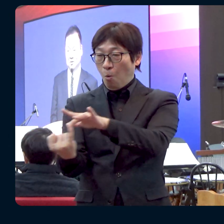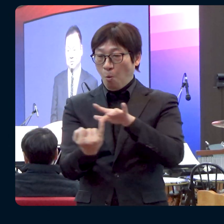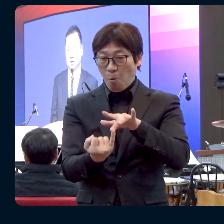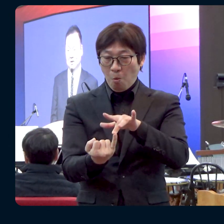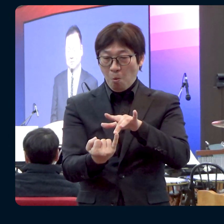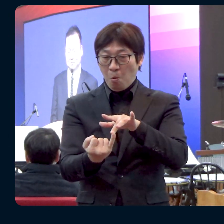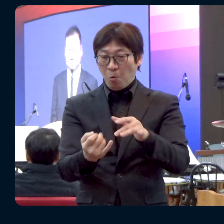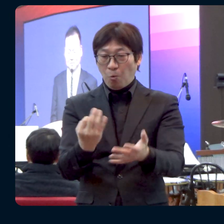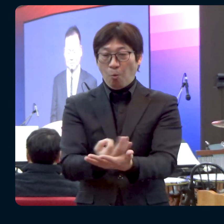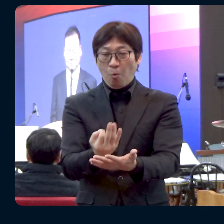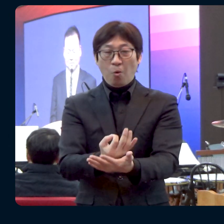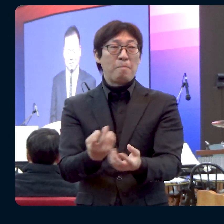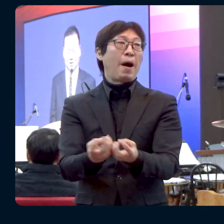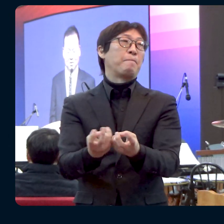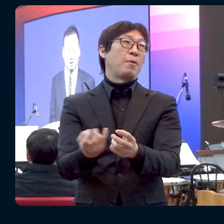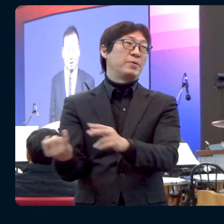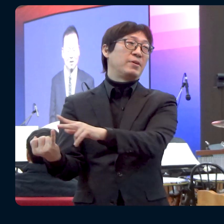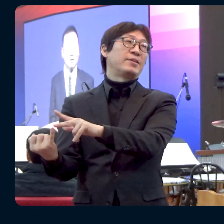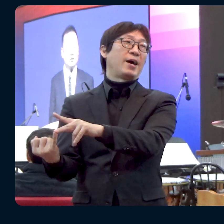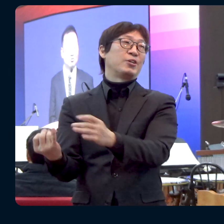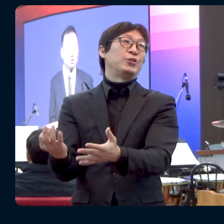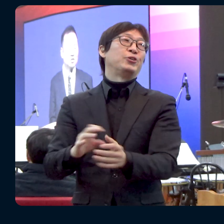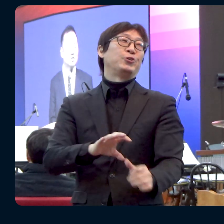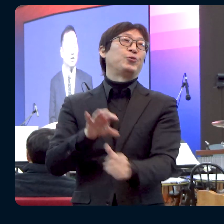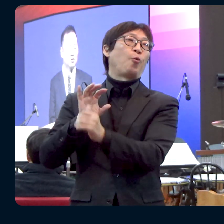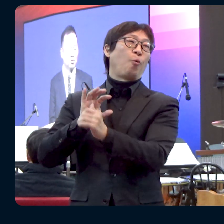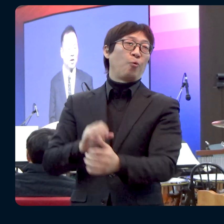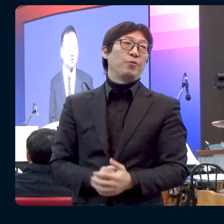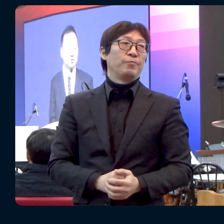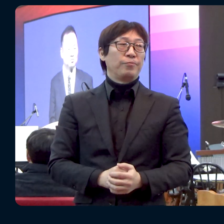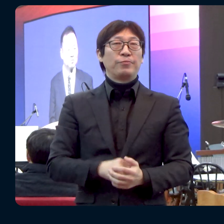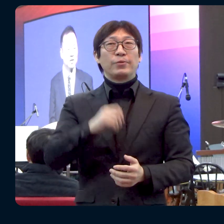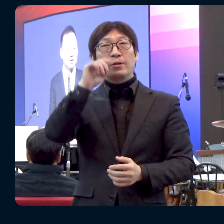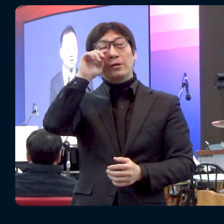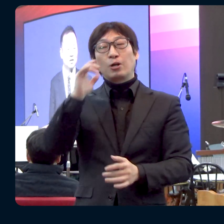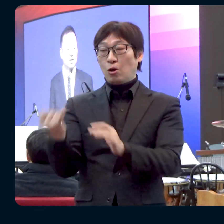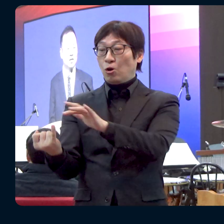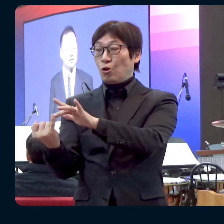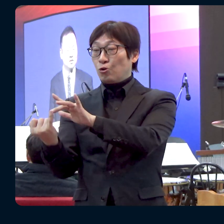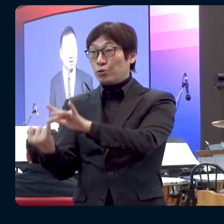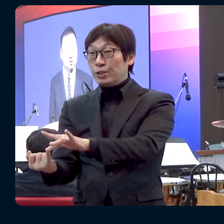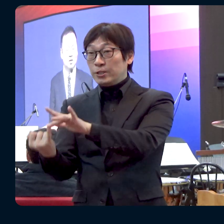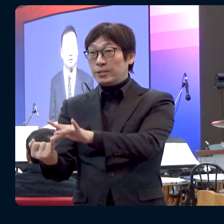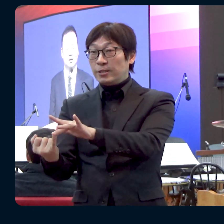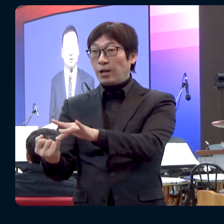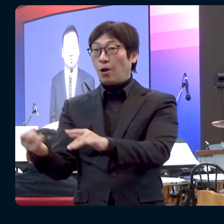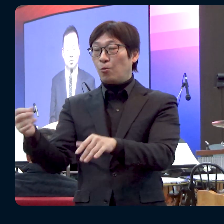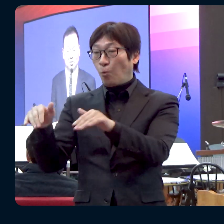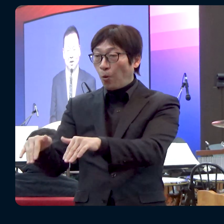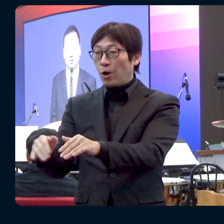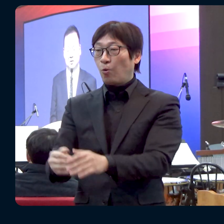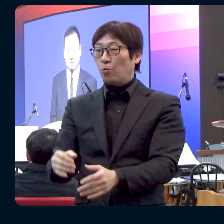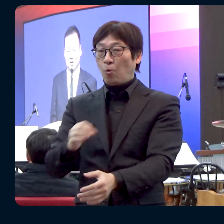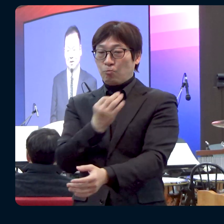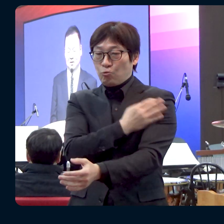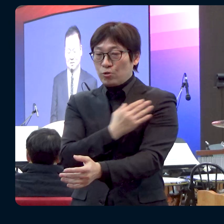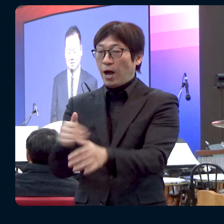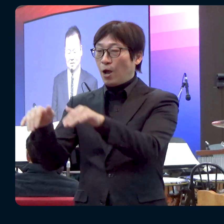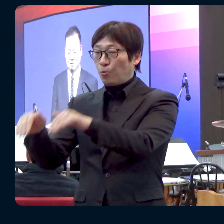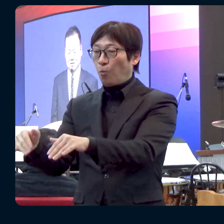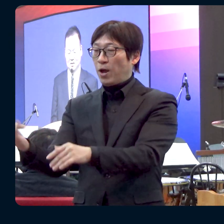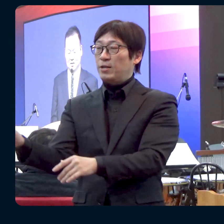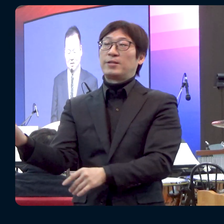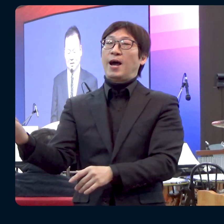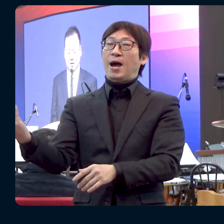돈벌이 수단이었습니다. 그러니까 귀신의 노예였을 뿐만 아니라 재력가들의 노예였습니다.